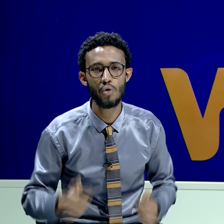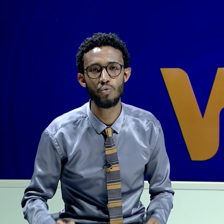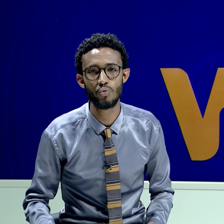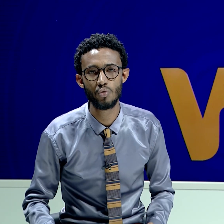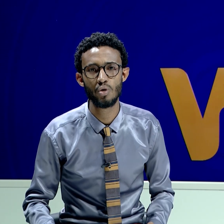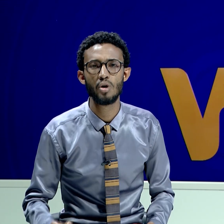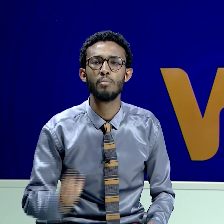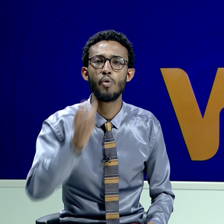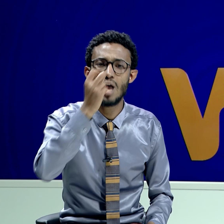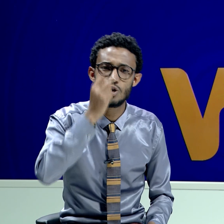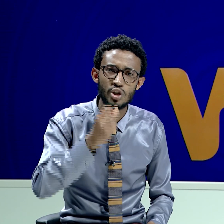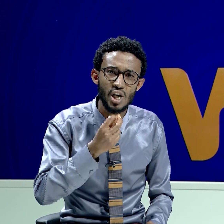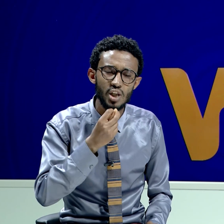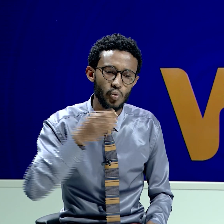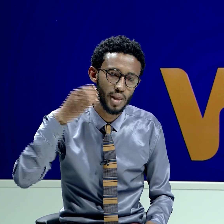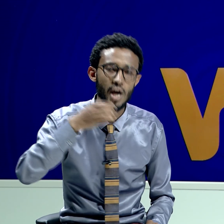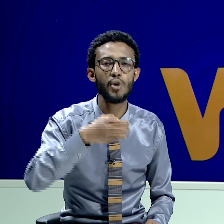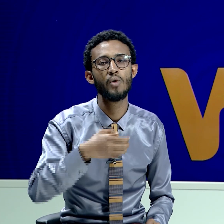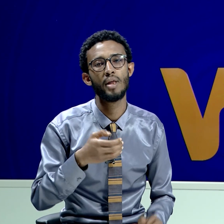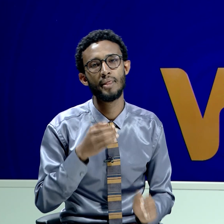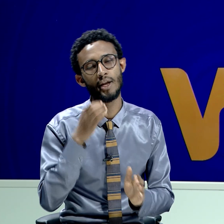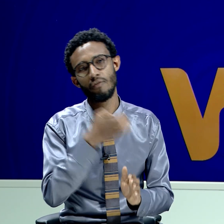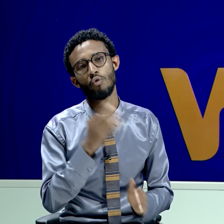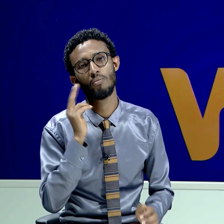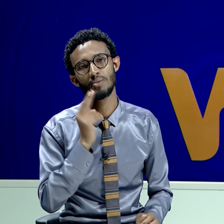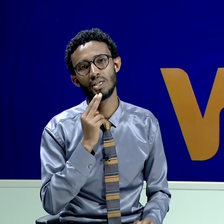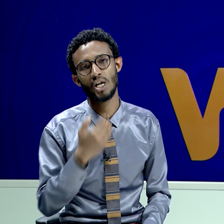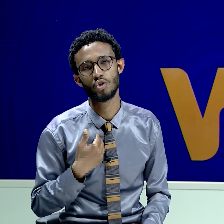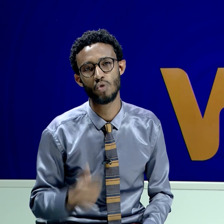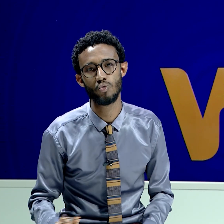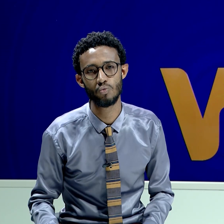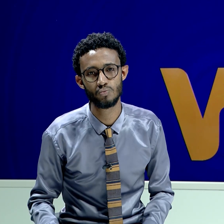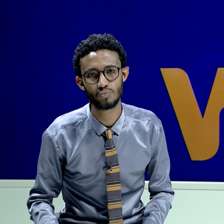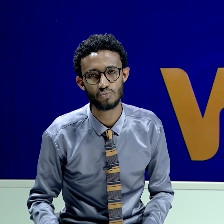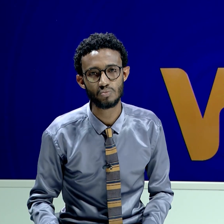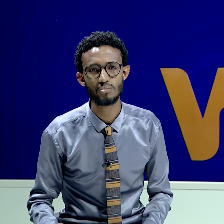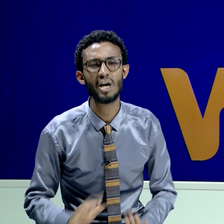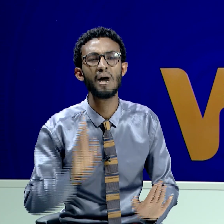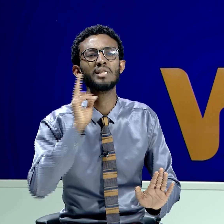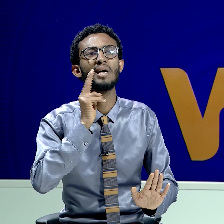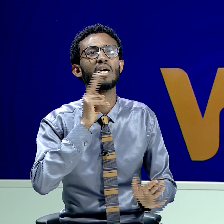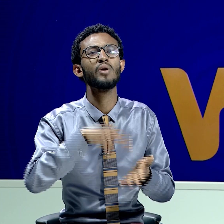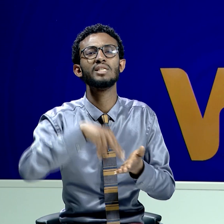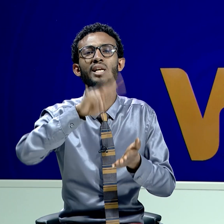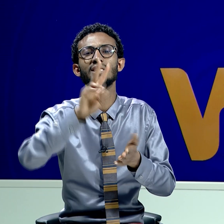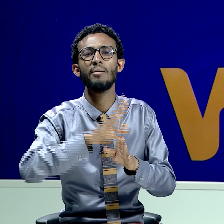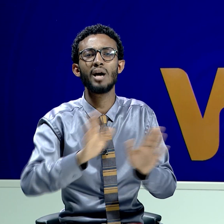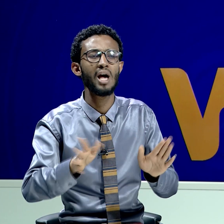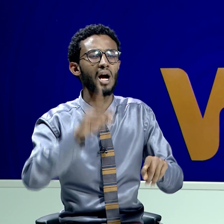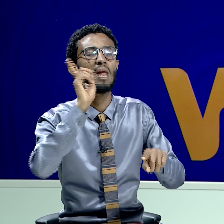ወሉ ወላጆች አልቱ ተገደው ተደፈሩ መስማሳናቸው ወሉ ታካ መስማሳናቸው ሲነሳ በቃ